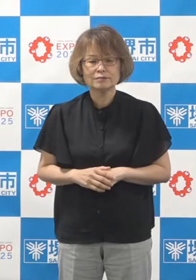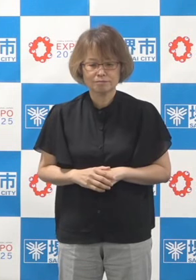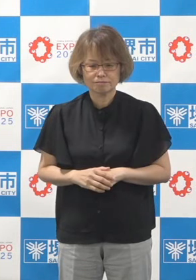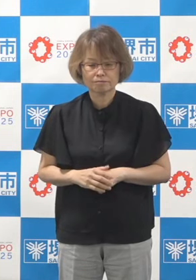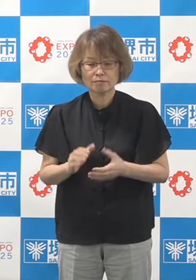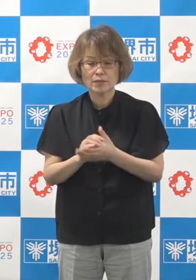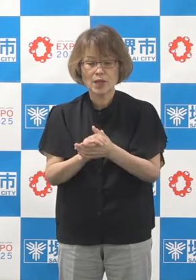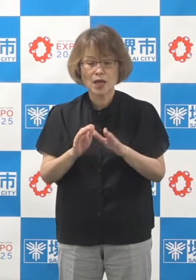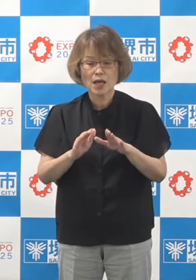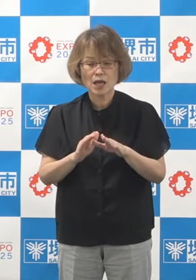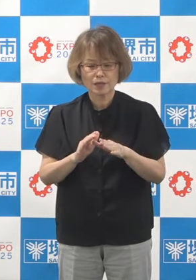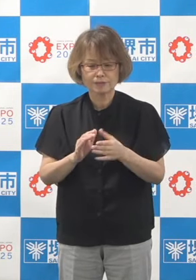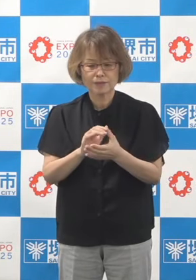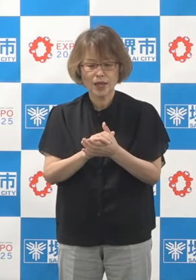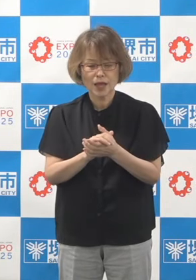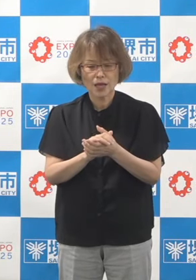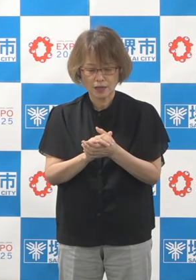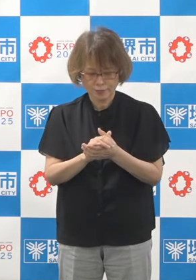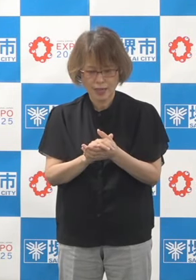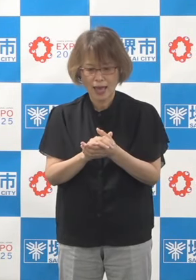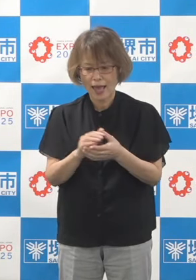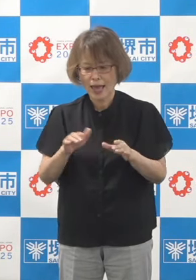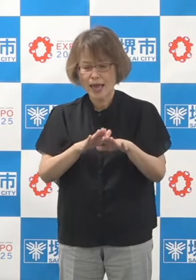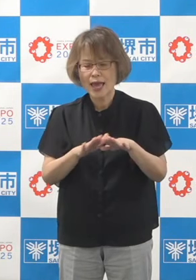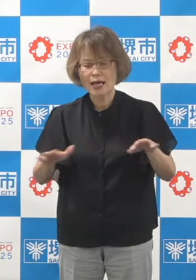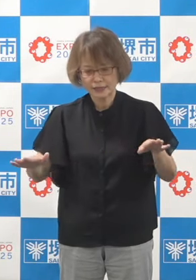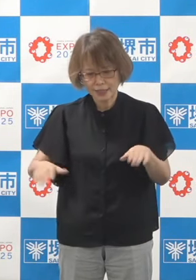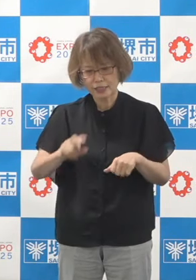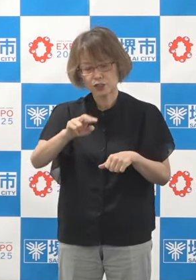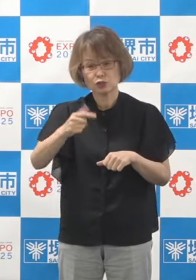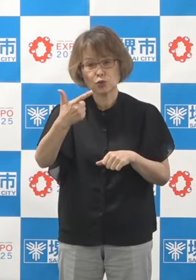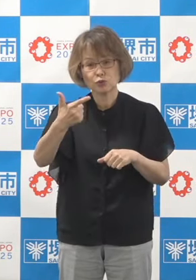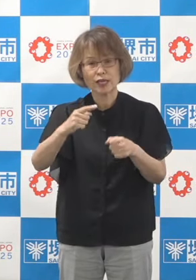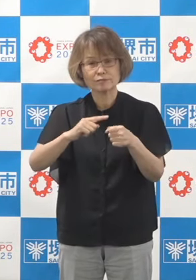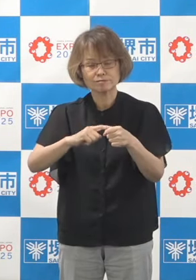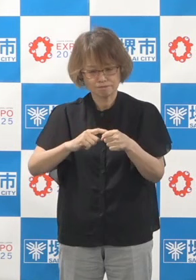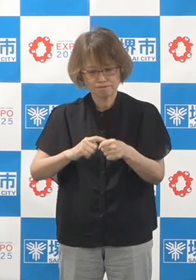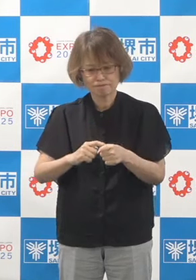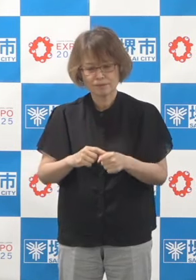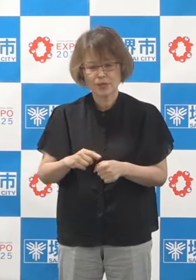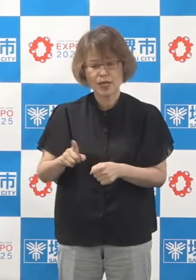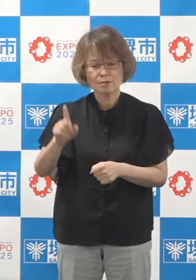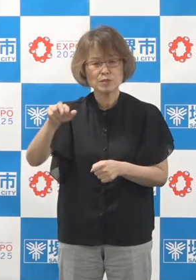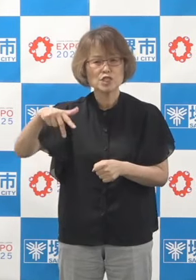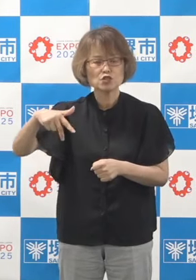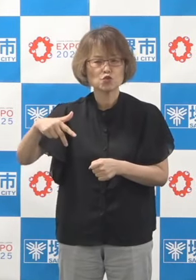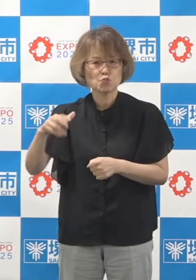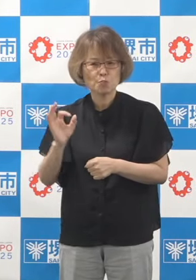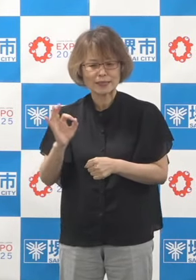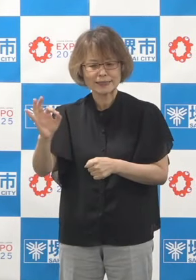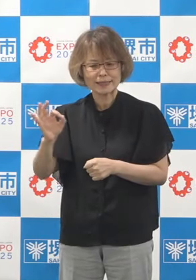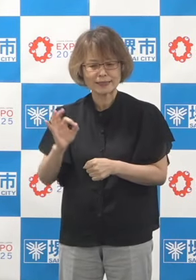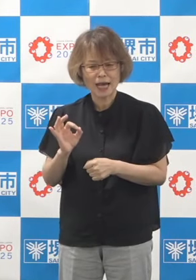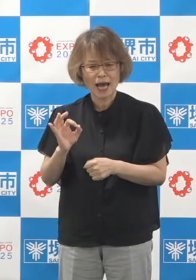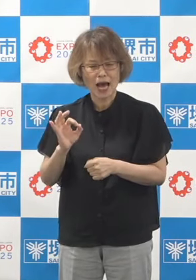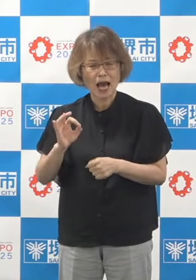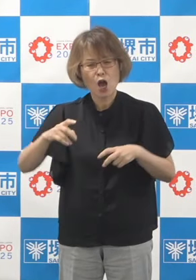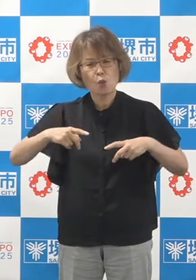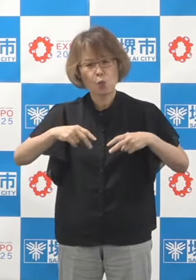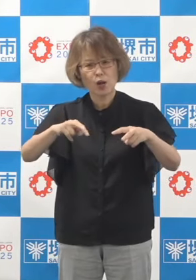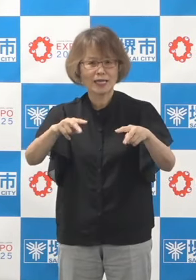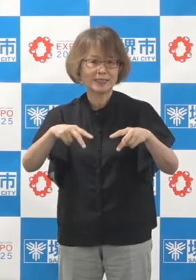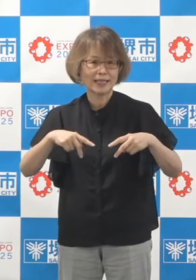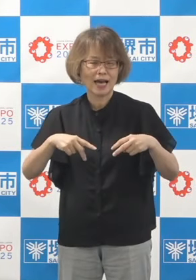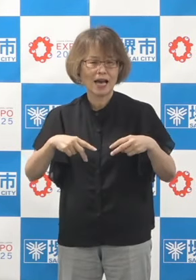平成26年からはピースメッセンジャー、堺大空襲の体験を語るボランティアの皆さん